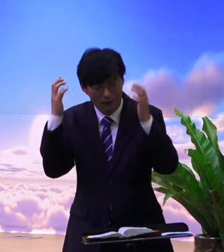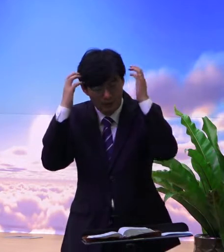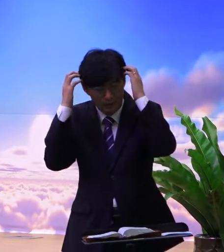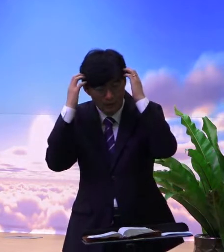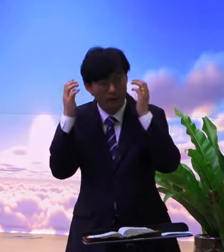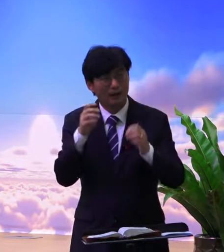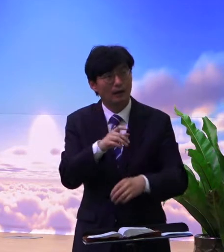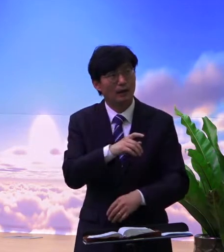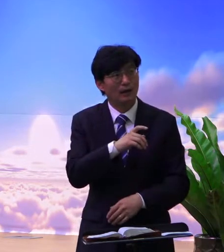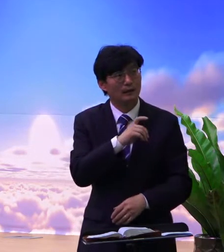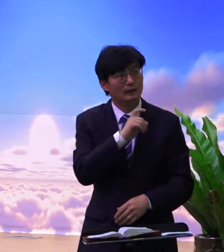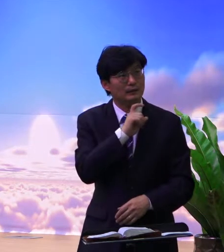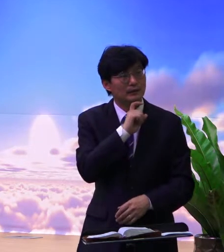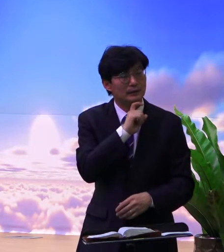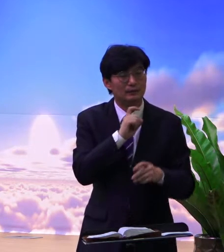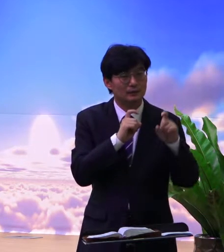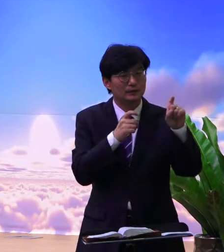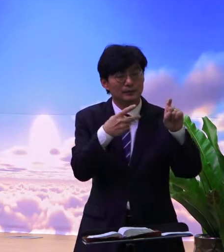정도로 추정하는데